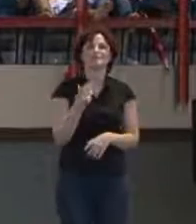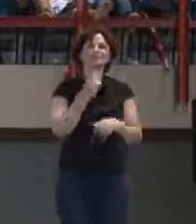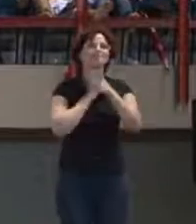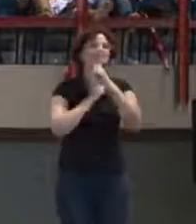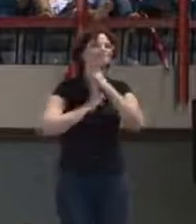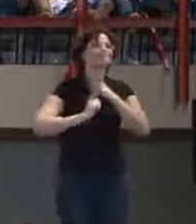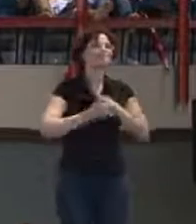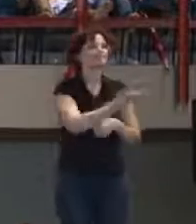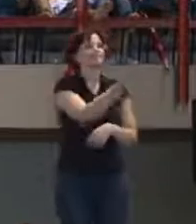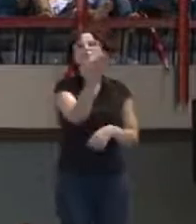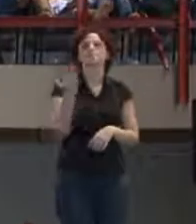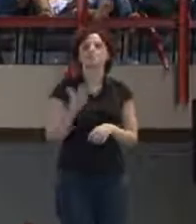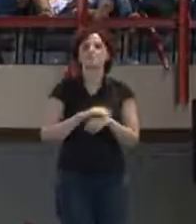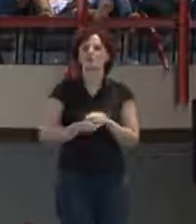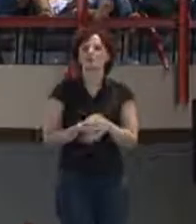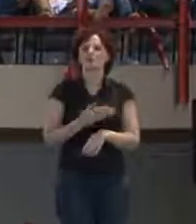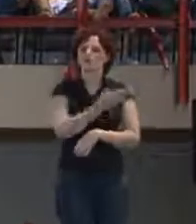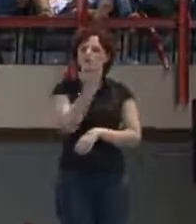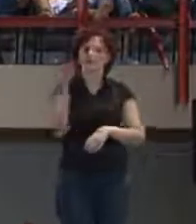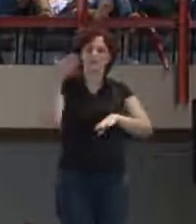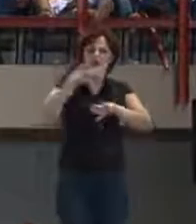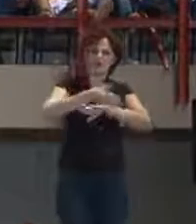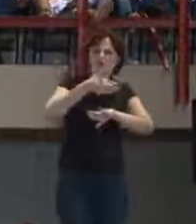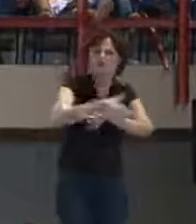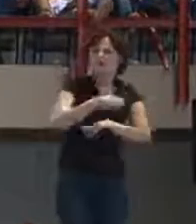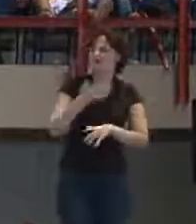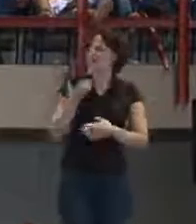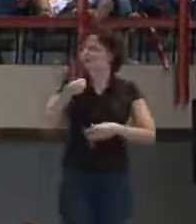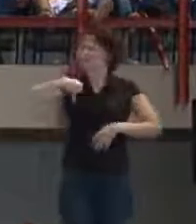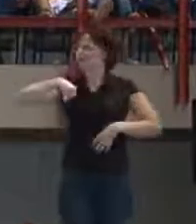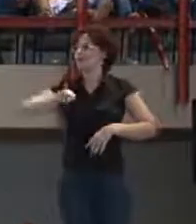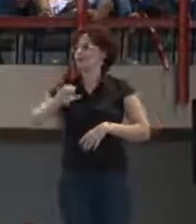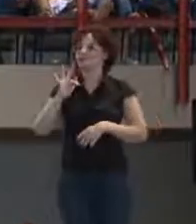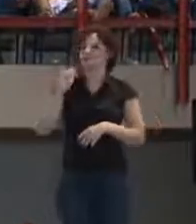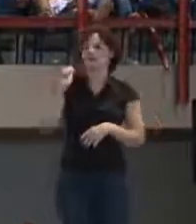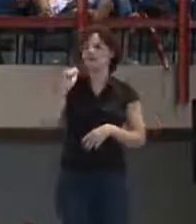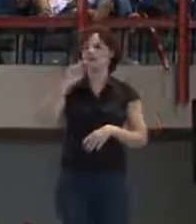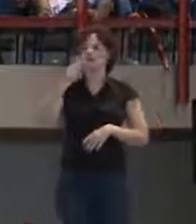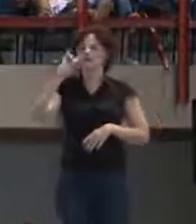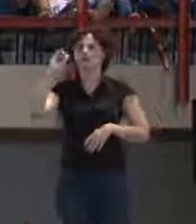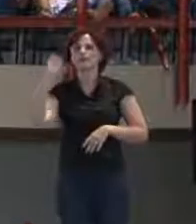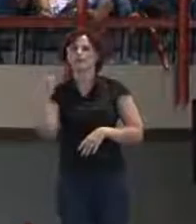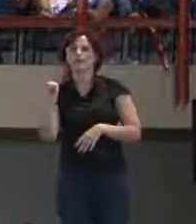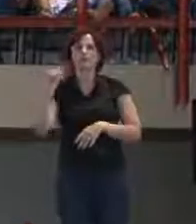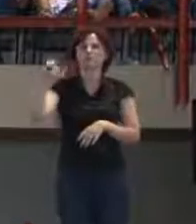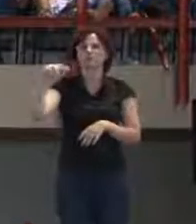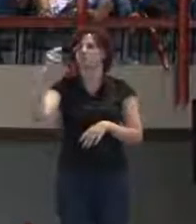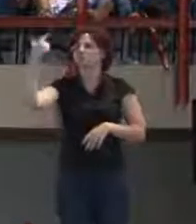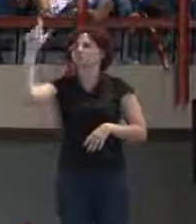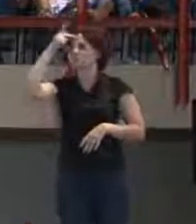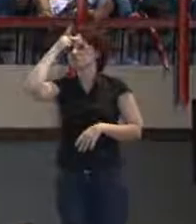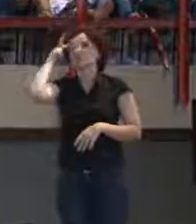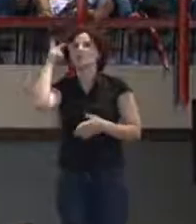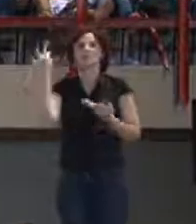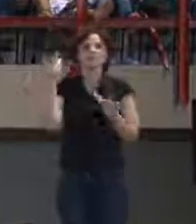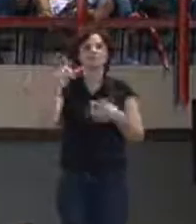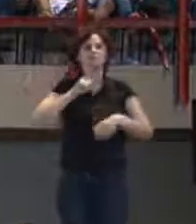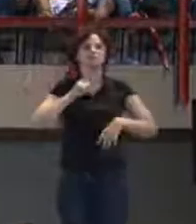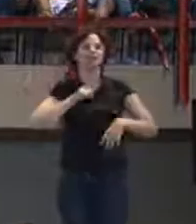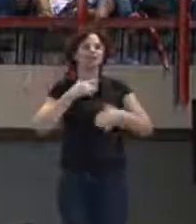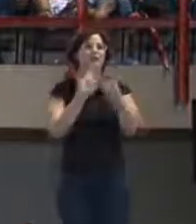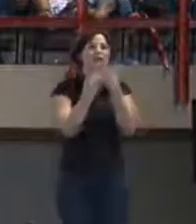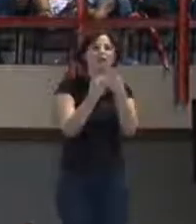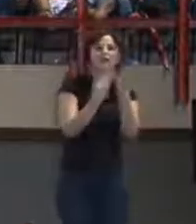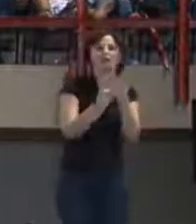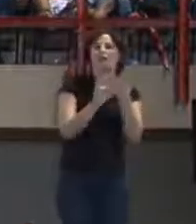Tá? Vocês não estariam aqui, gente, hoje, se o Fábio ou colocasse no Facebook e dizer, olha, vai ter aula do Daniel. Aí você diz, que legal, eu